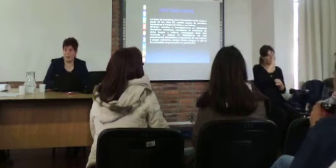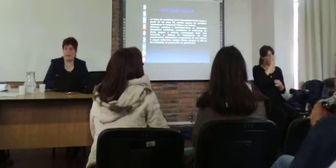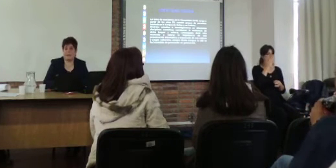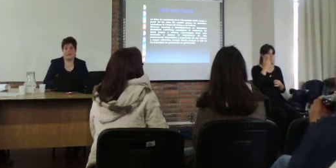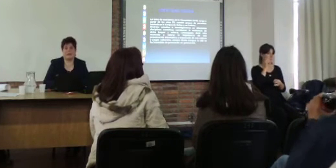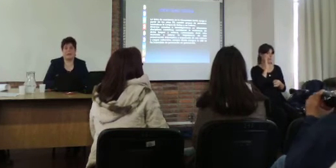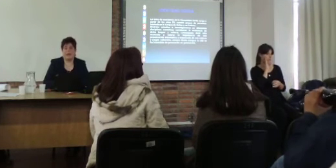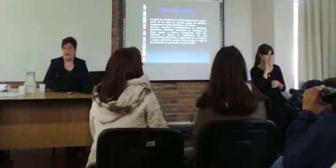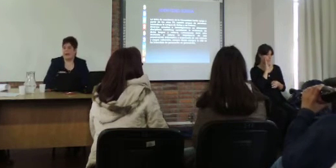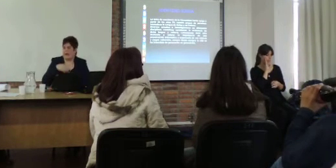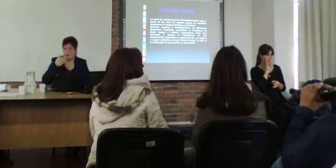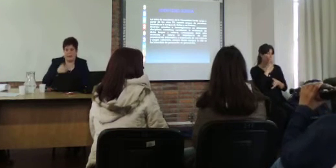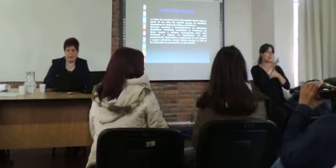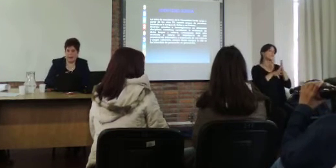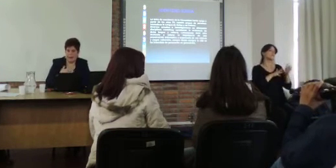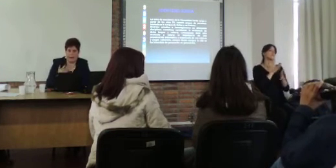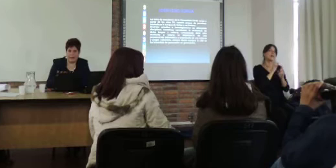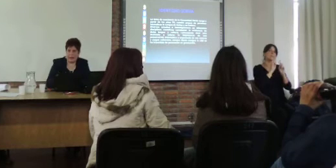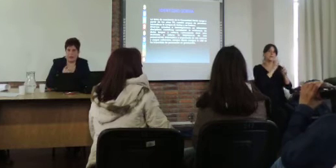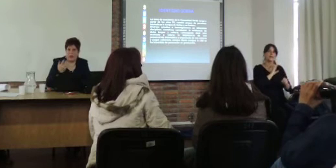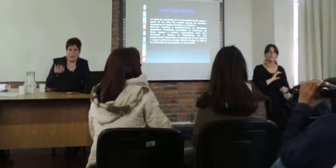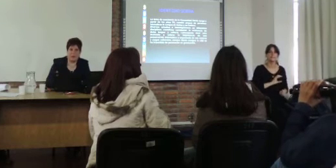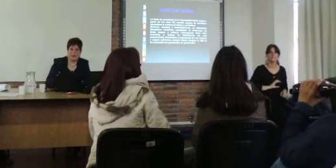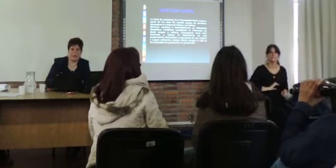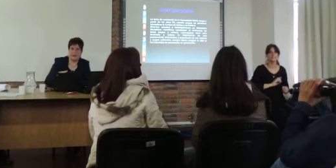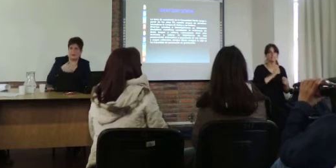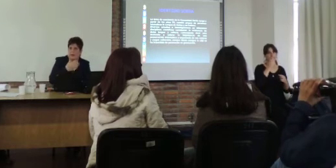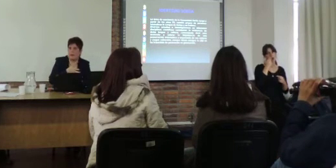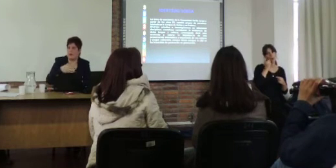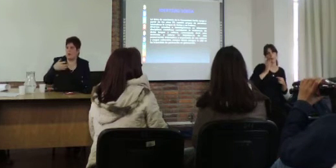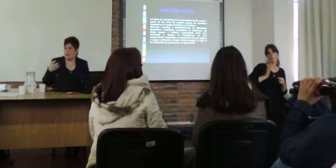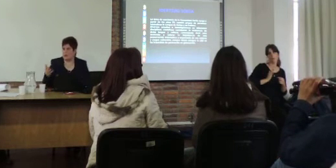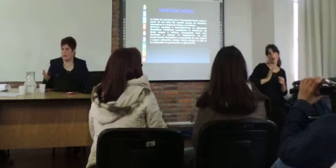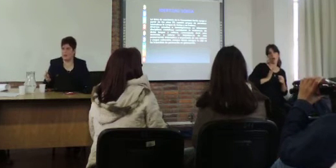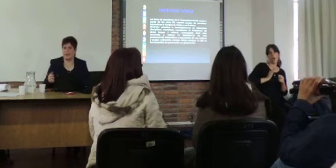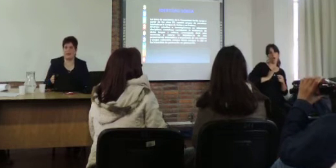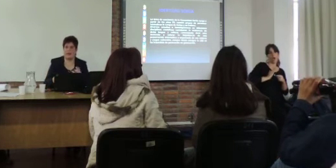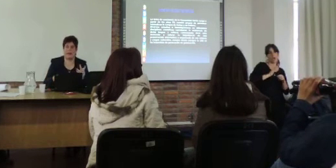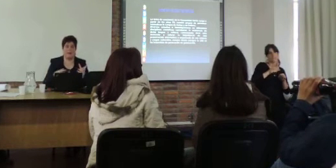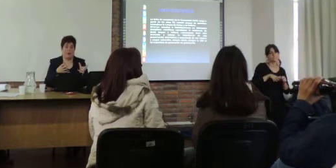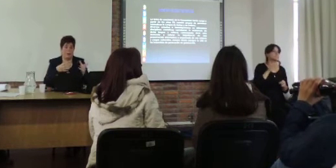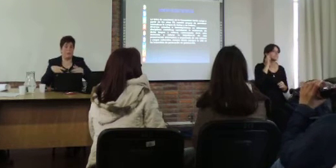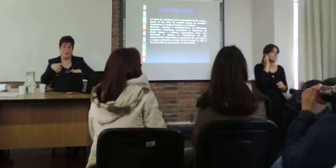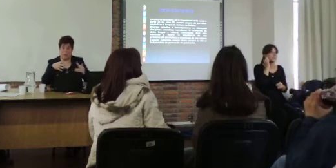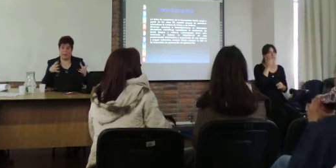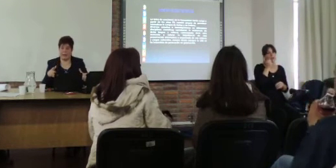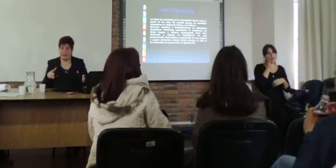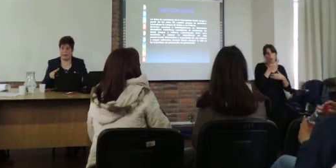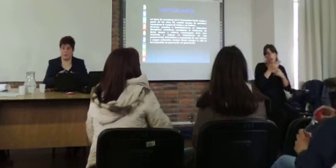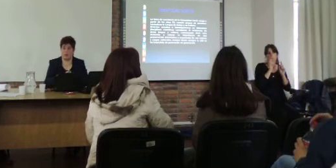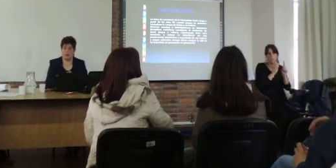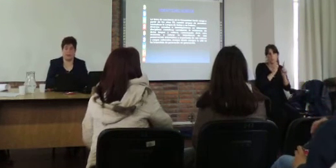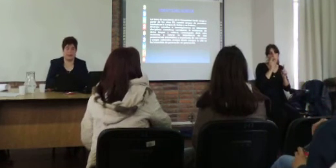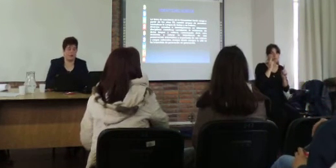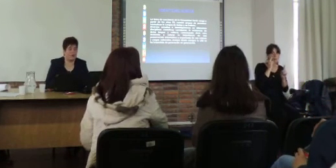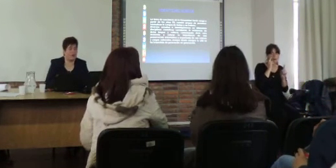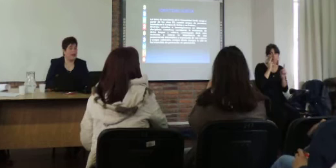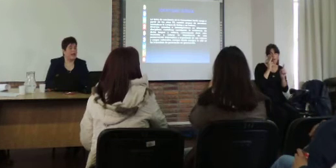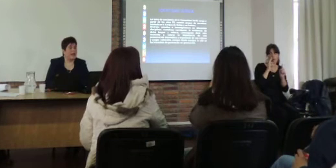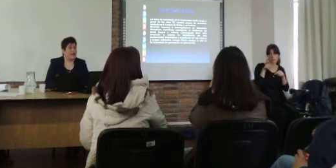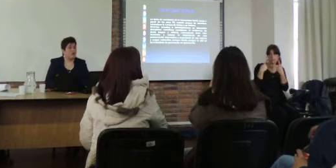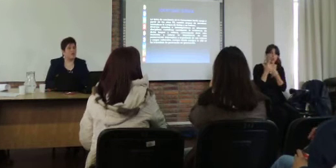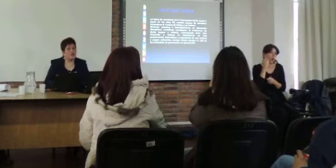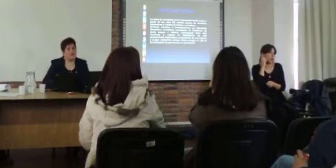aprendan la lengua de señas, las características de género que puedan tener, si es varón, si es niña, las mismas problemáticas que tenemos los oyentes,